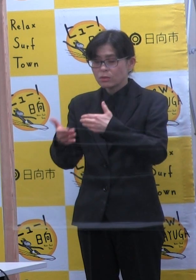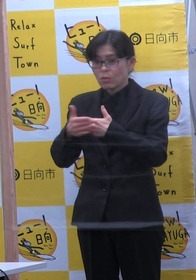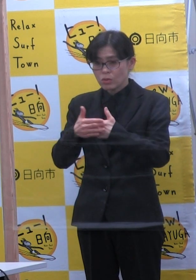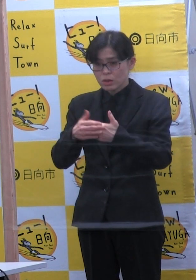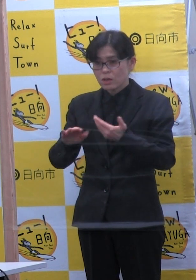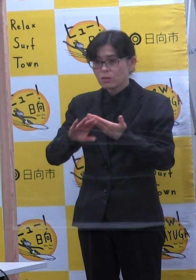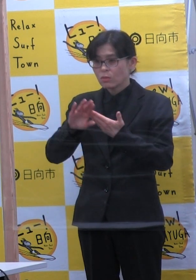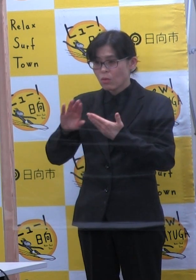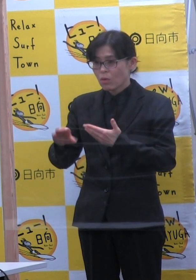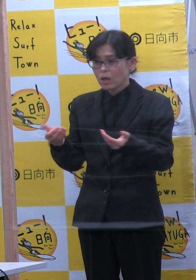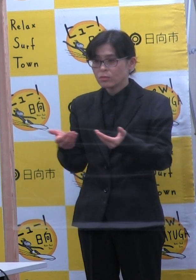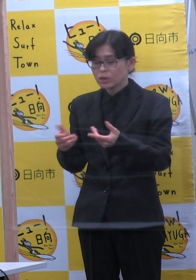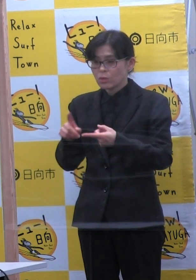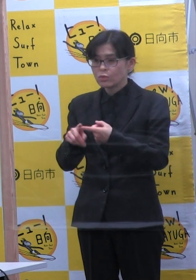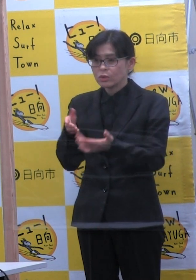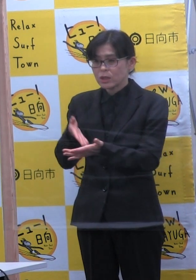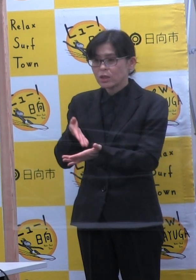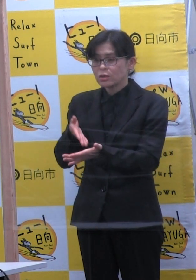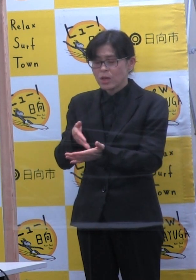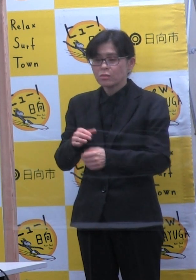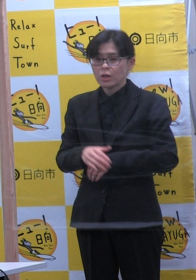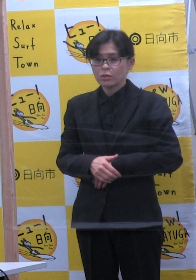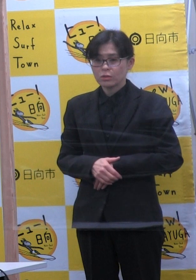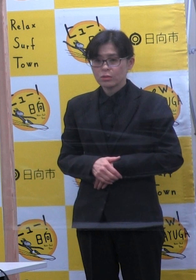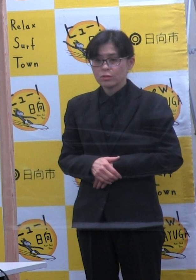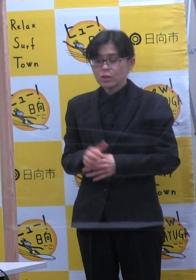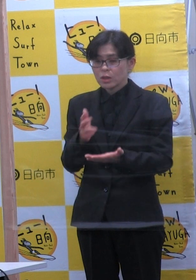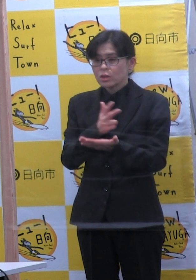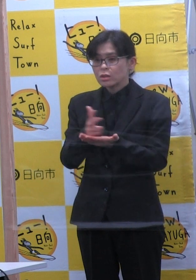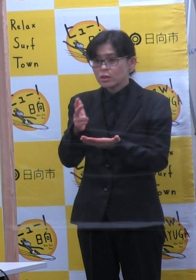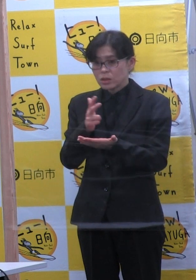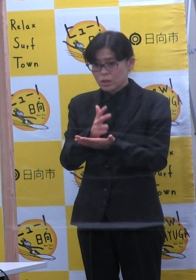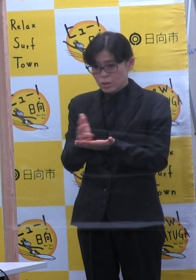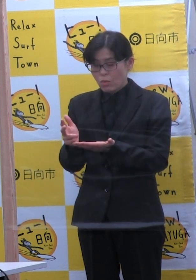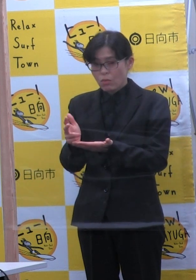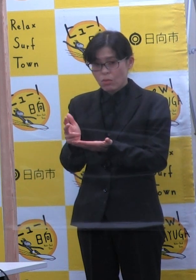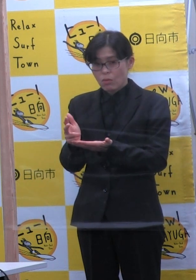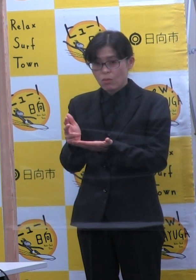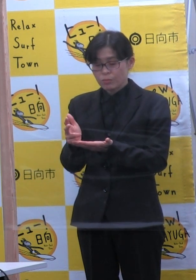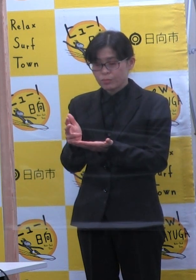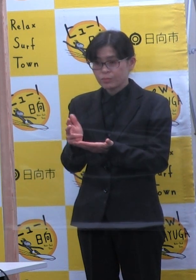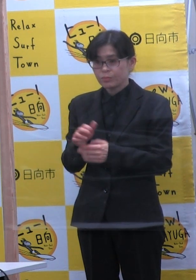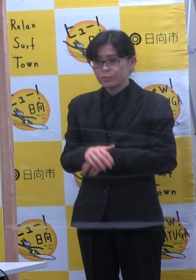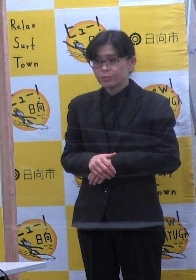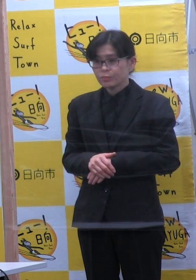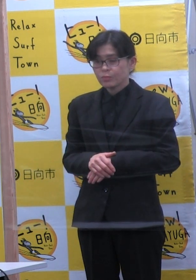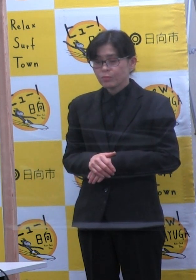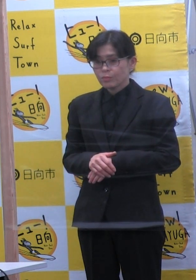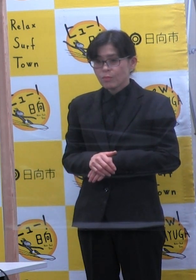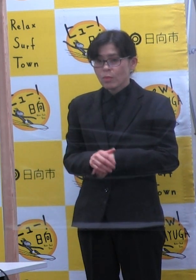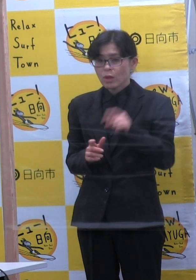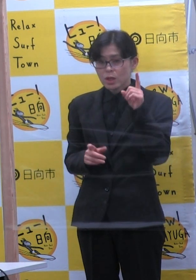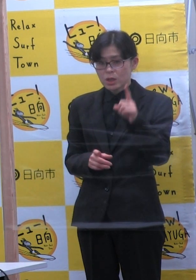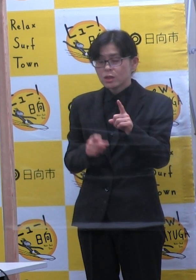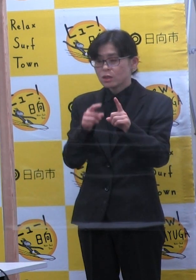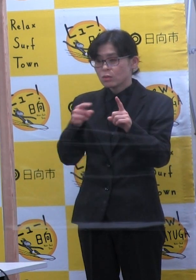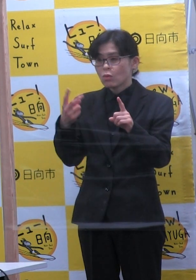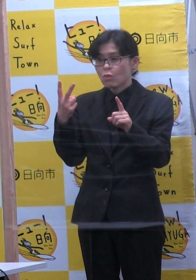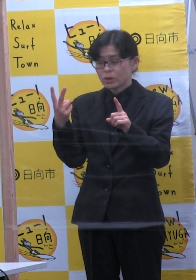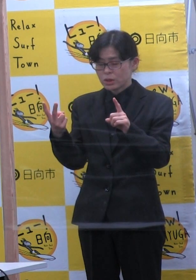事業を説明をします。説明資料が戻ります。資料